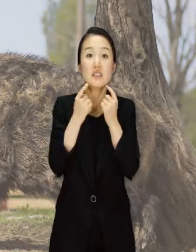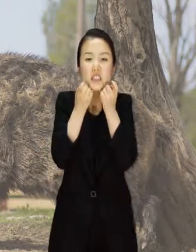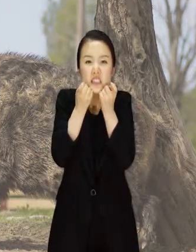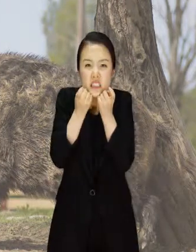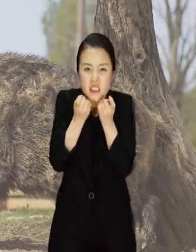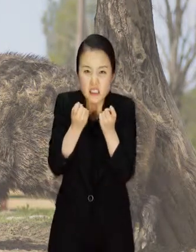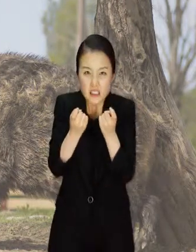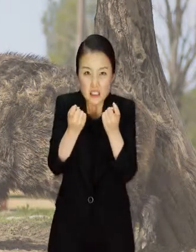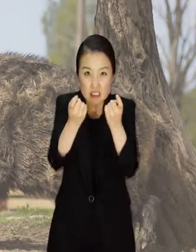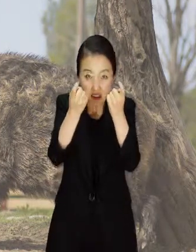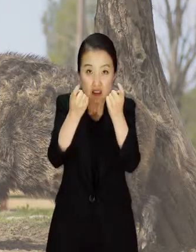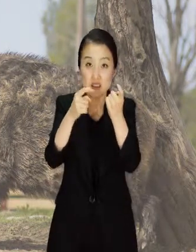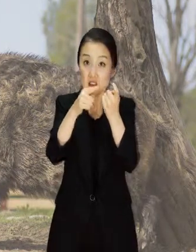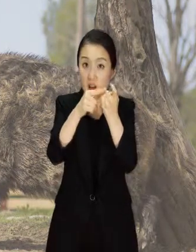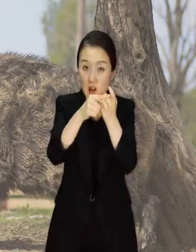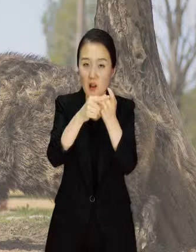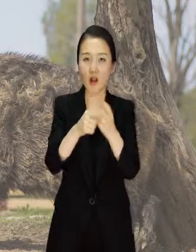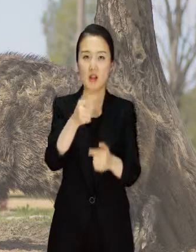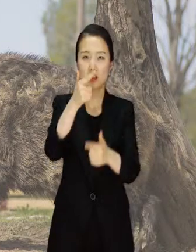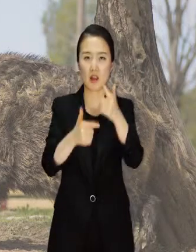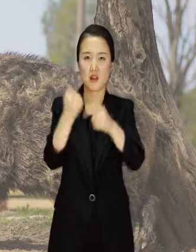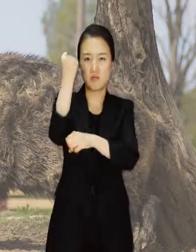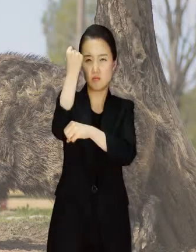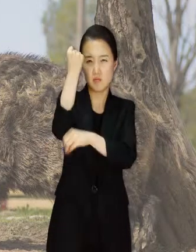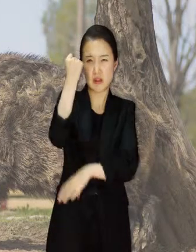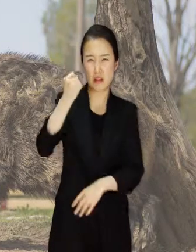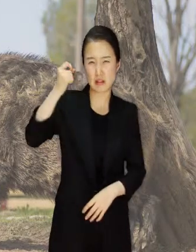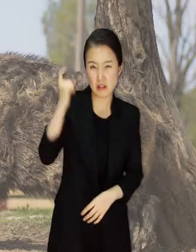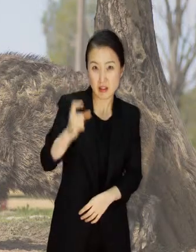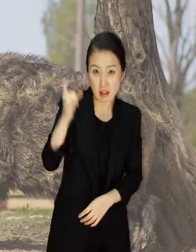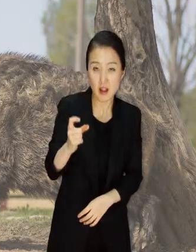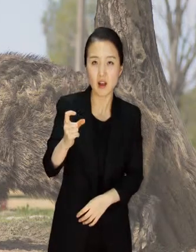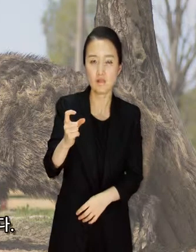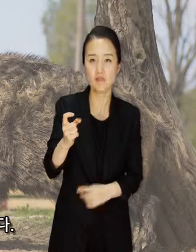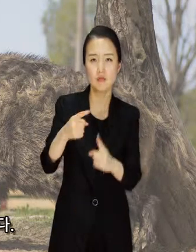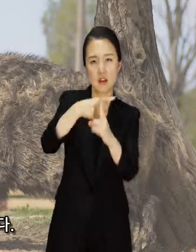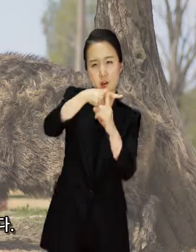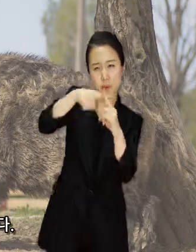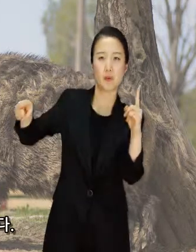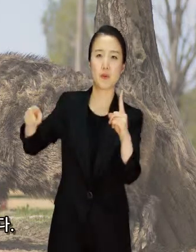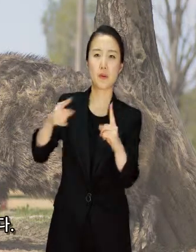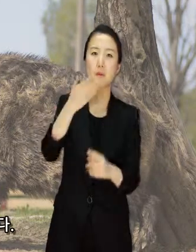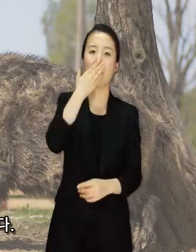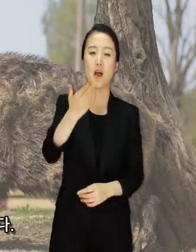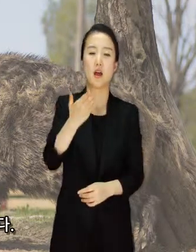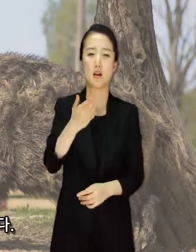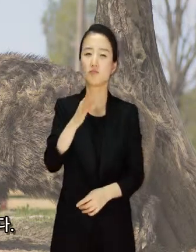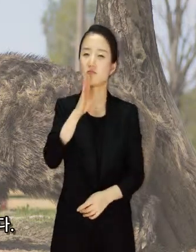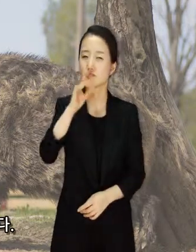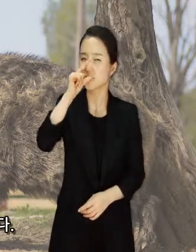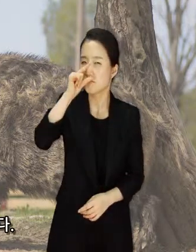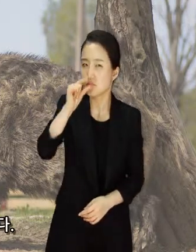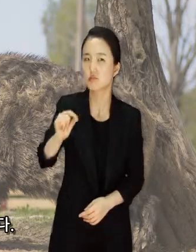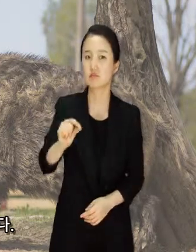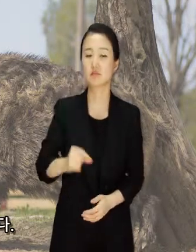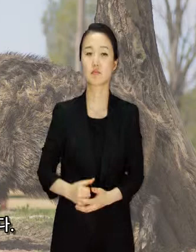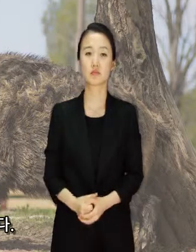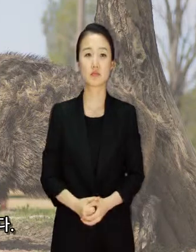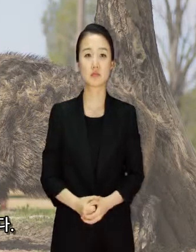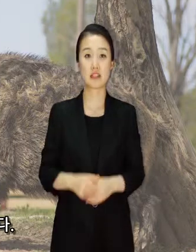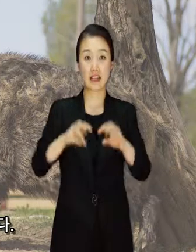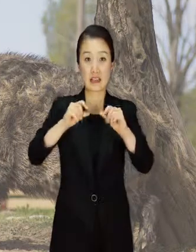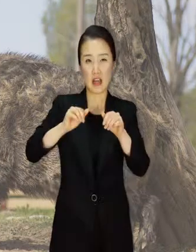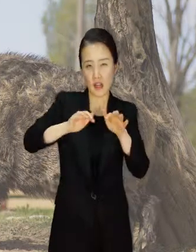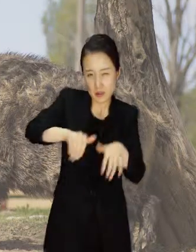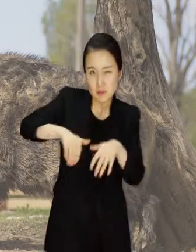발달했지. 아래턱 송곳니가 길게 자라 큰 어미가 되는데 질긴 나무뿌리도 자랄 수 있을 만큼